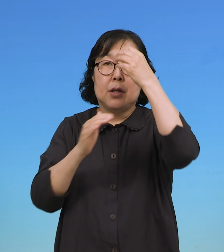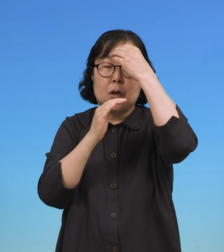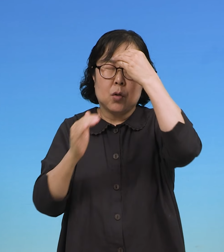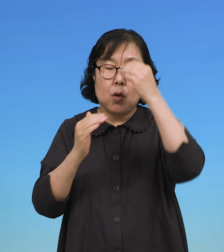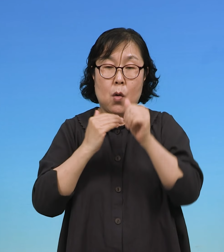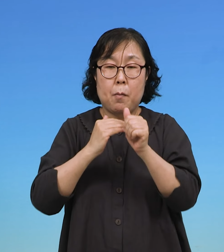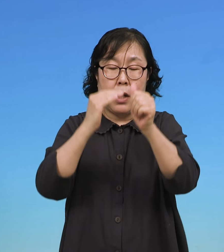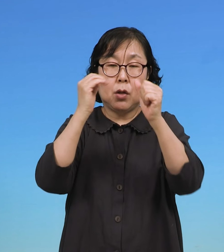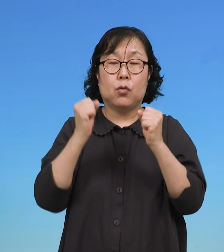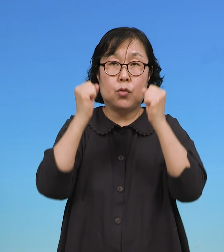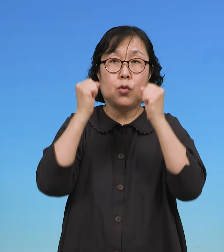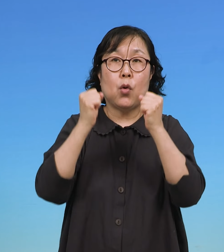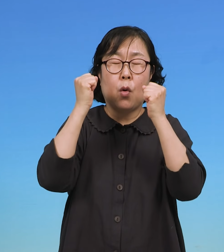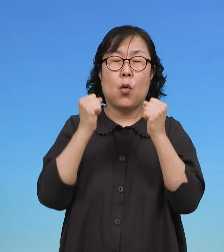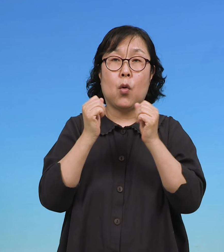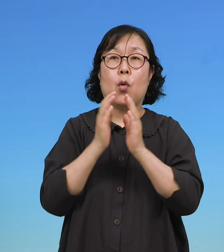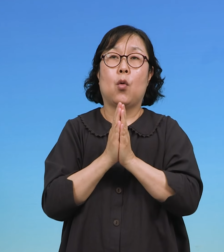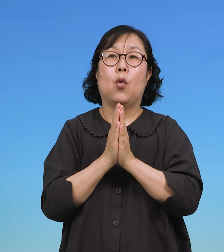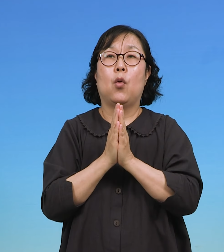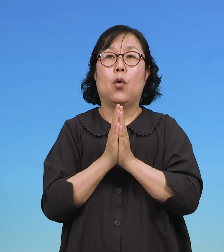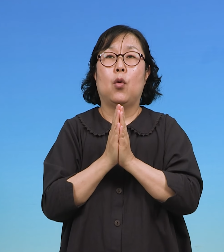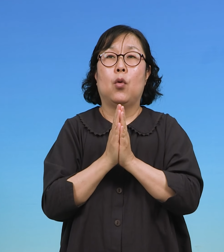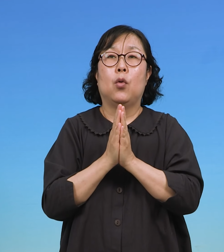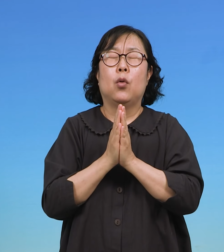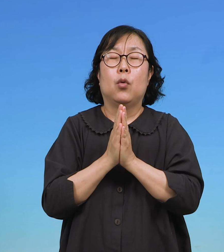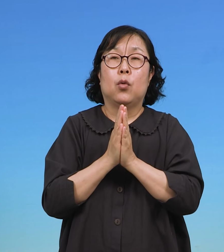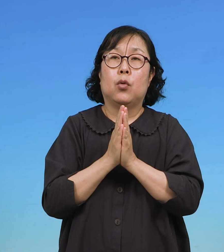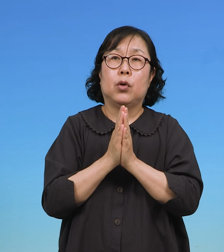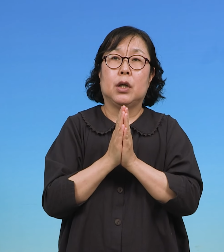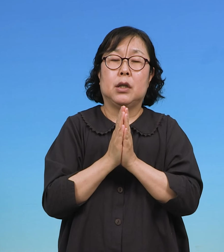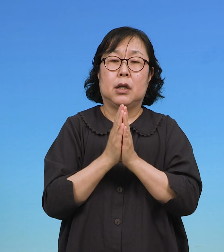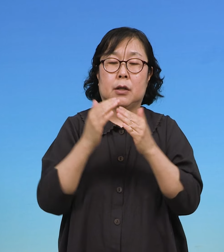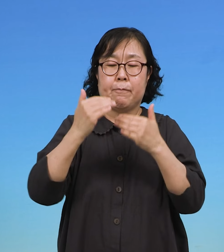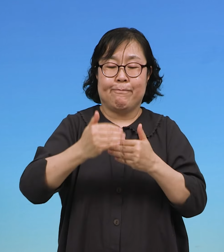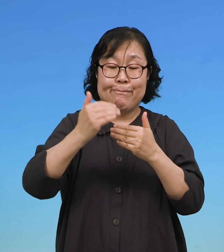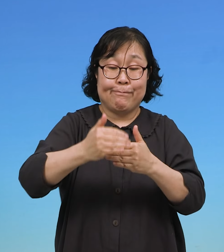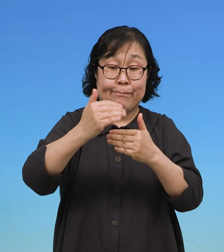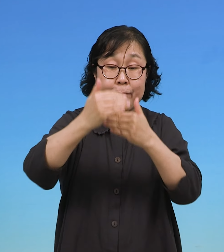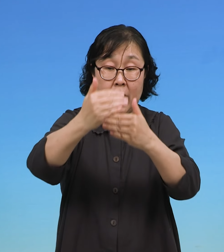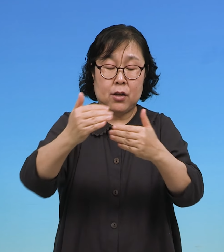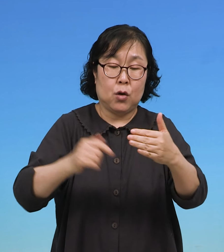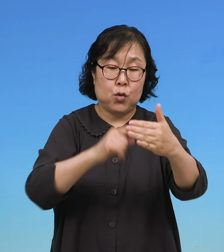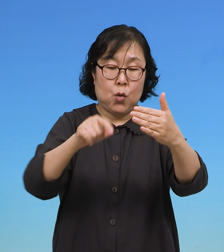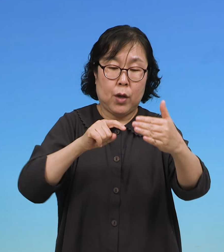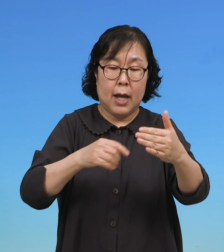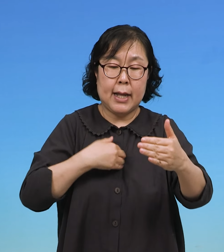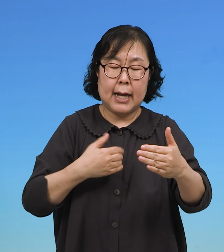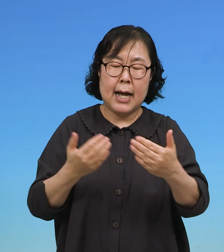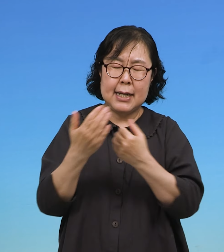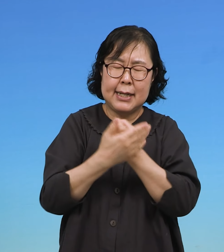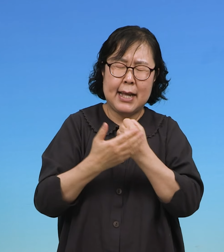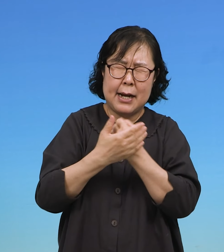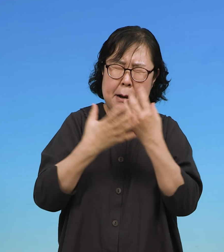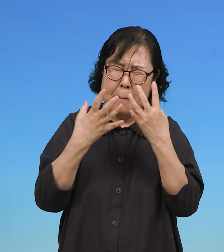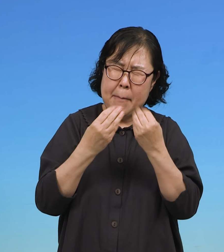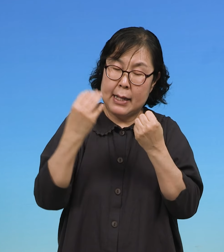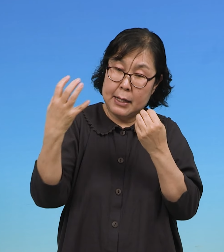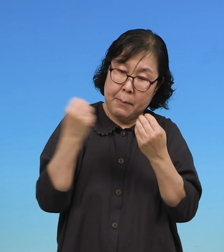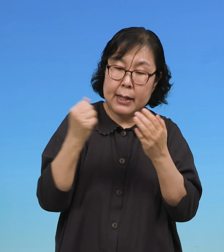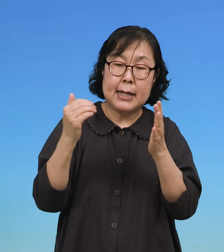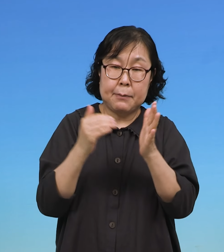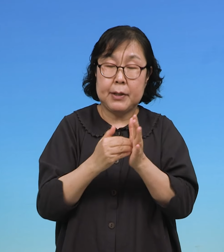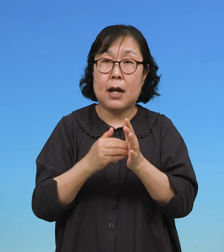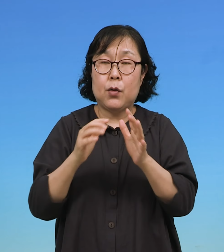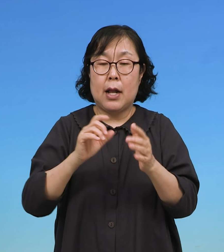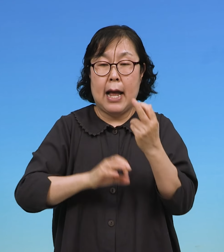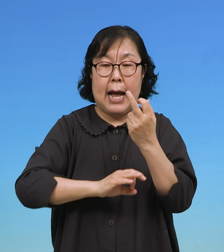일만성도 파송 운동 진행 과정에 제가 은혜를 많이 받고 있다고 말씀을 드렸는데요, 오늘 아침에 보고해 주는